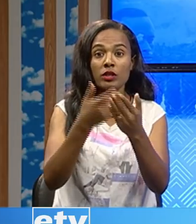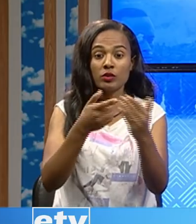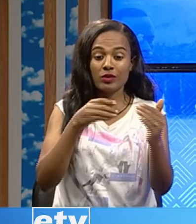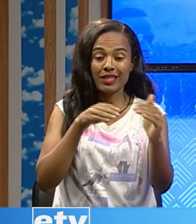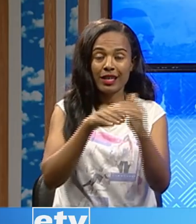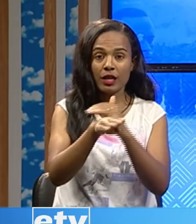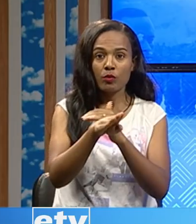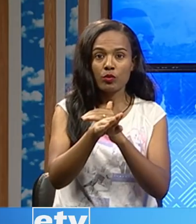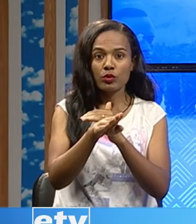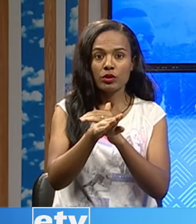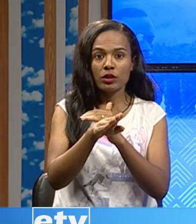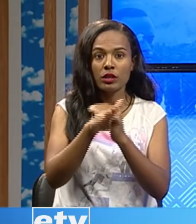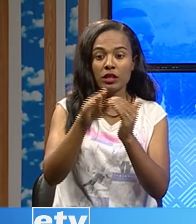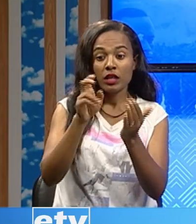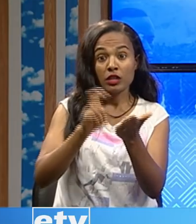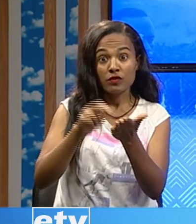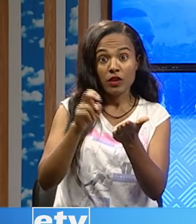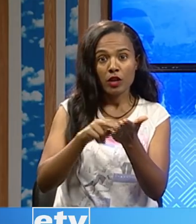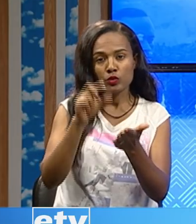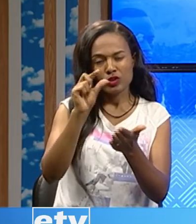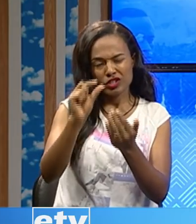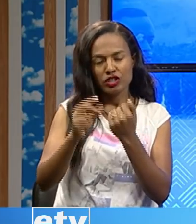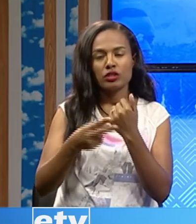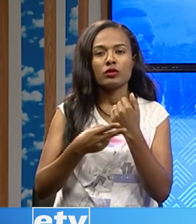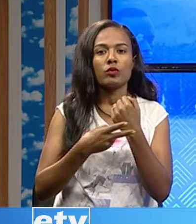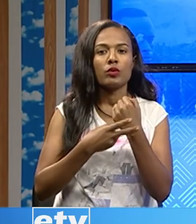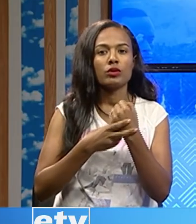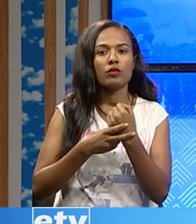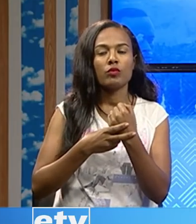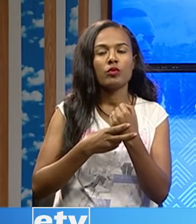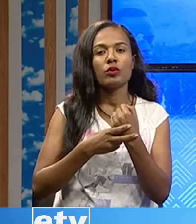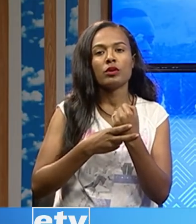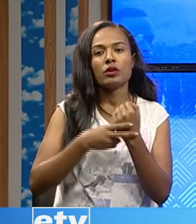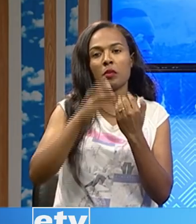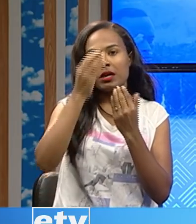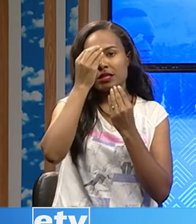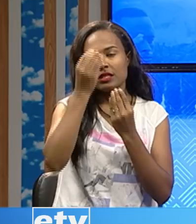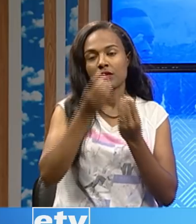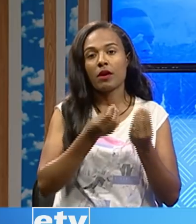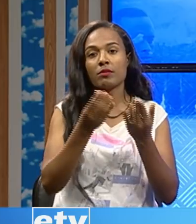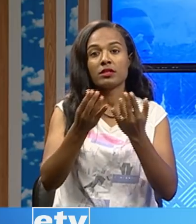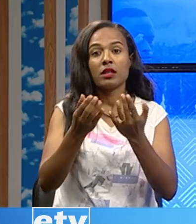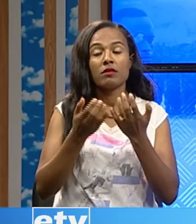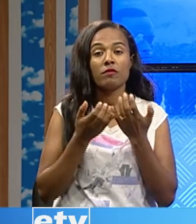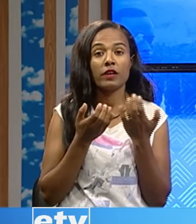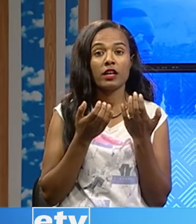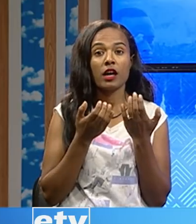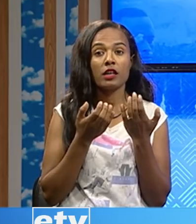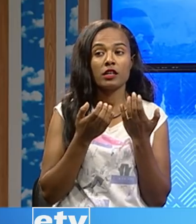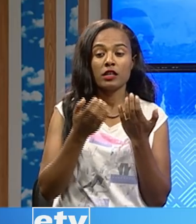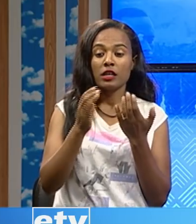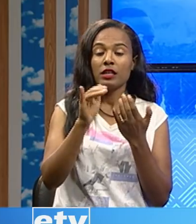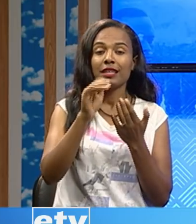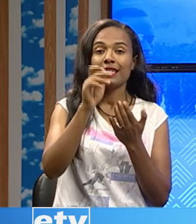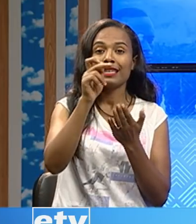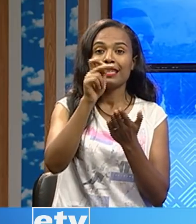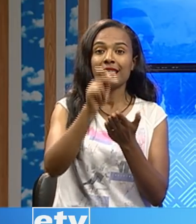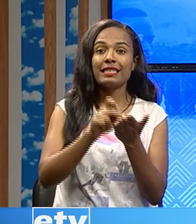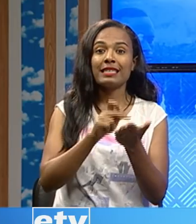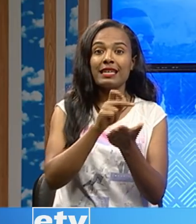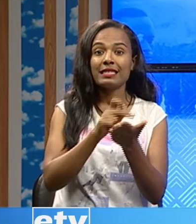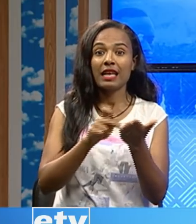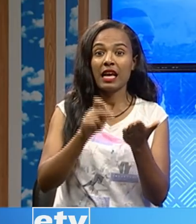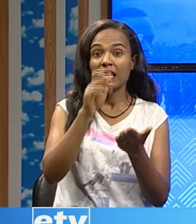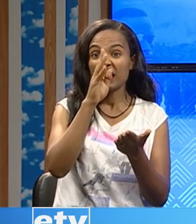ሰዎች ከጭፈራችሁ ትንሽ ገታ እንድትሉ ማሳሰቢያ መስጠት እንፈልጋለን። ልክ ደሴ ላይ